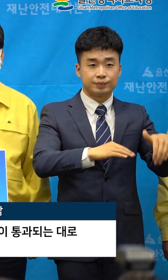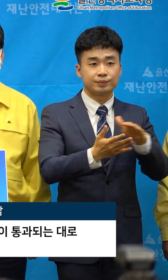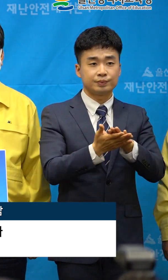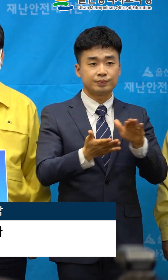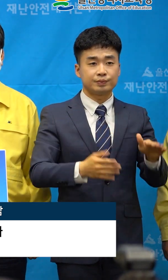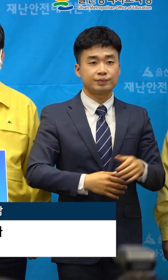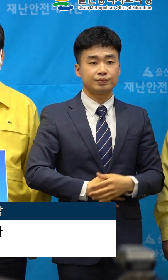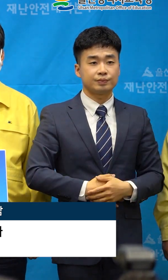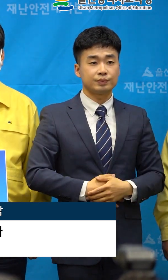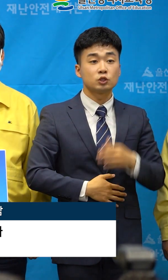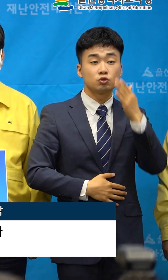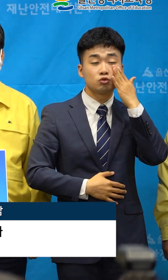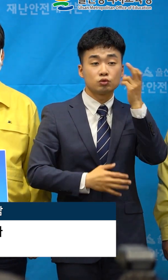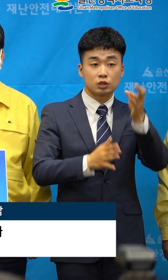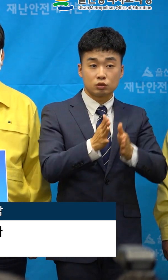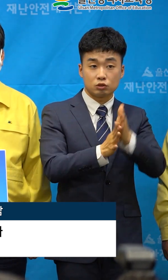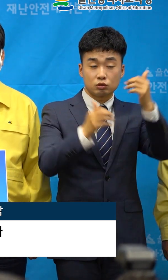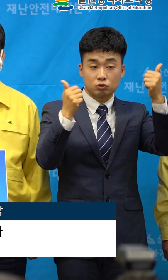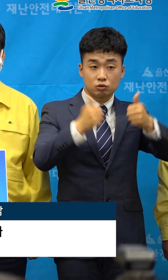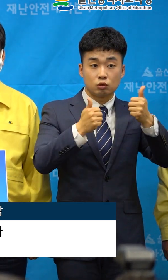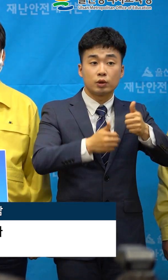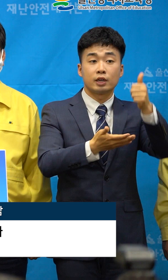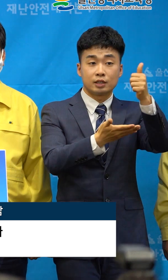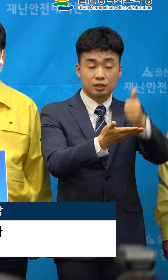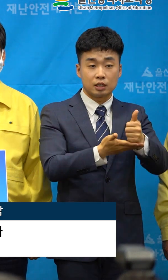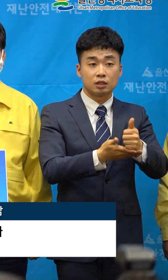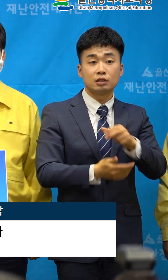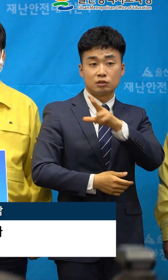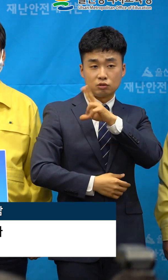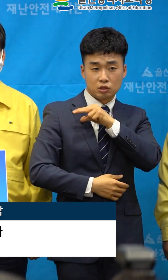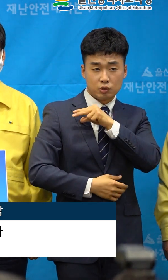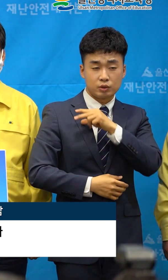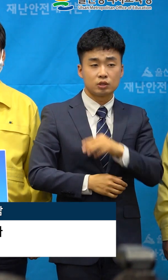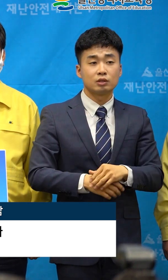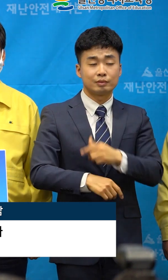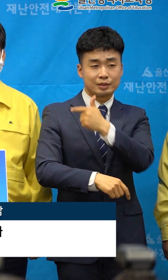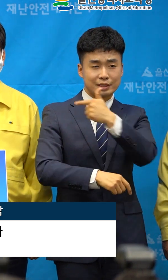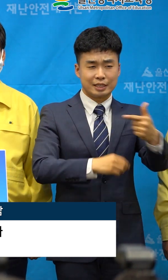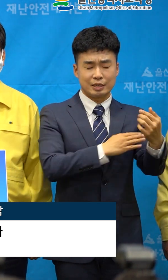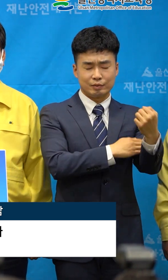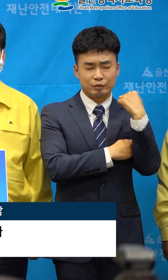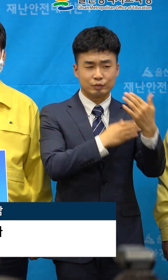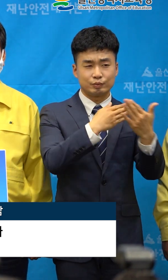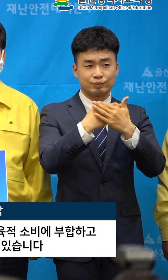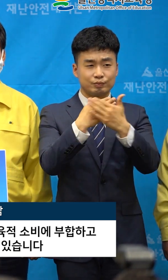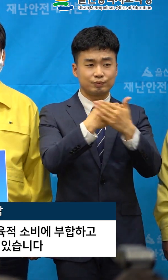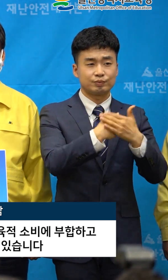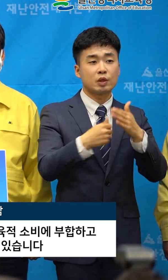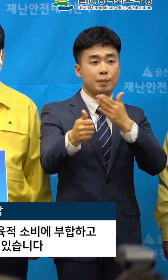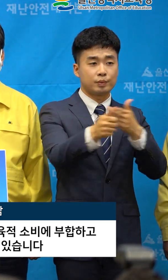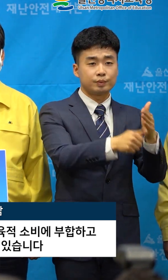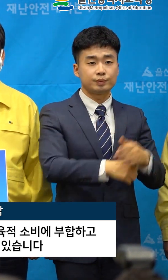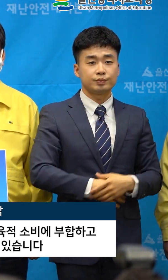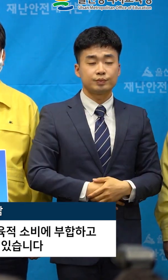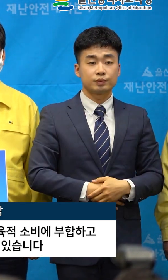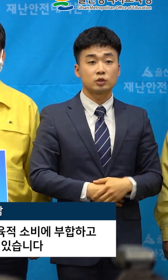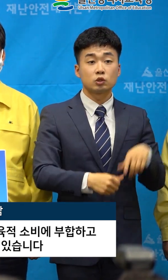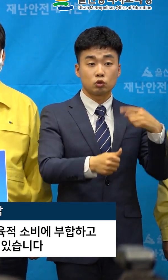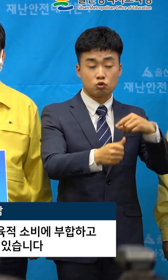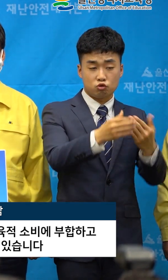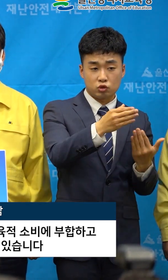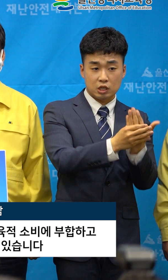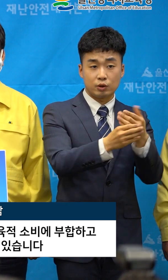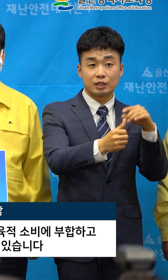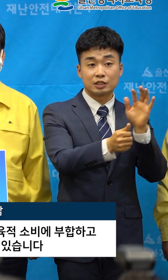하겠습니다. 울산시의회 의장님과 의원님들의 적극적인 협조를 부탁드립니다. 교육재난지원금의